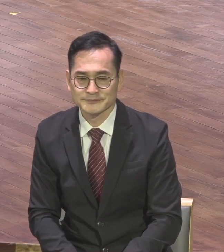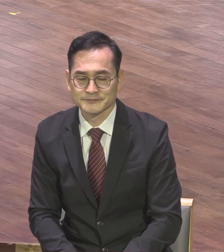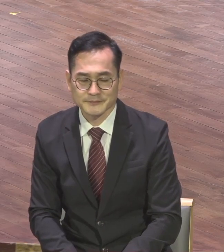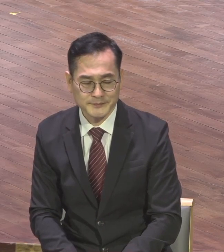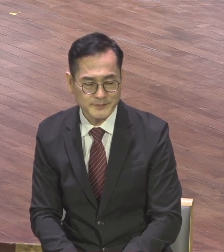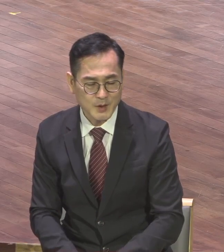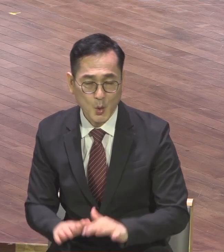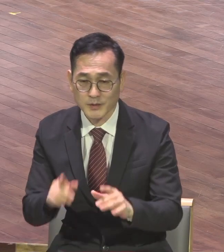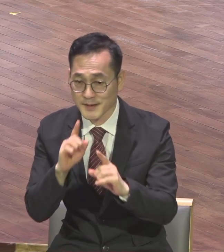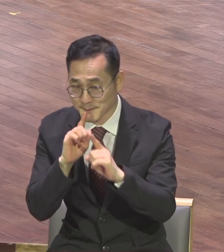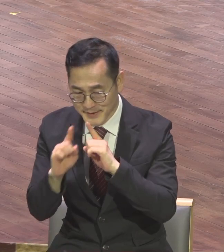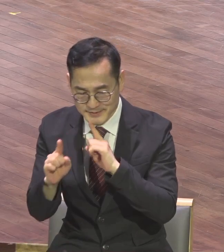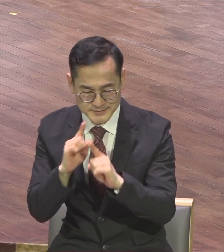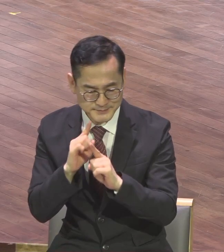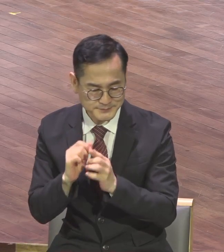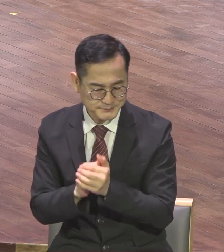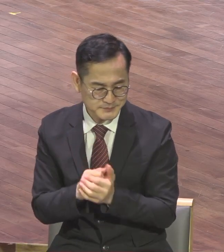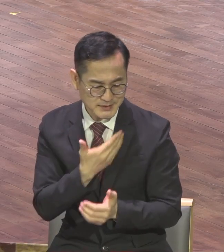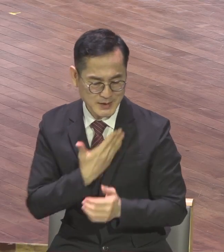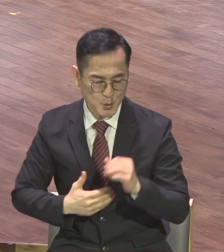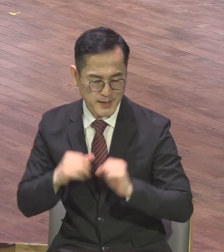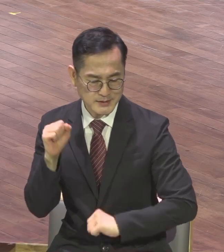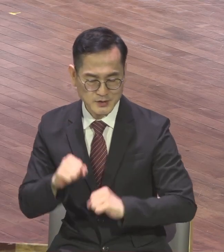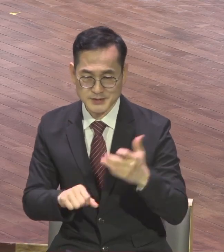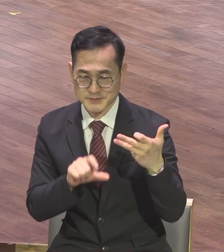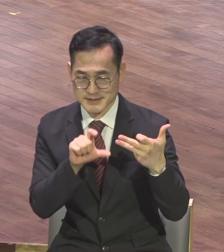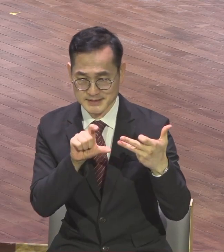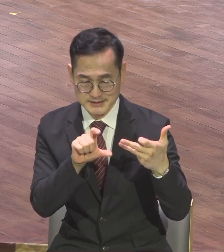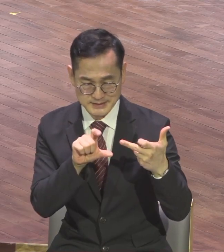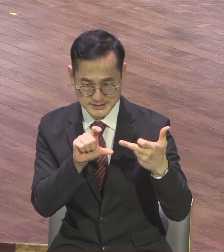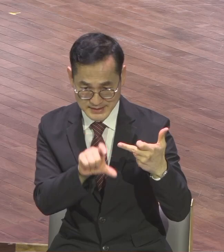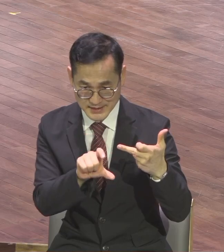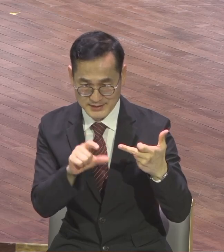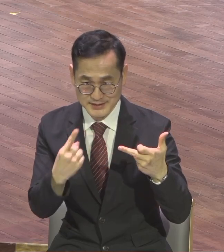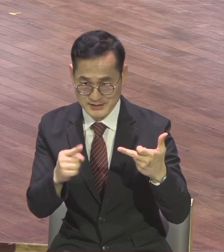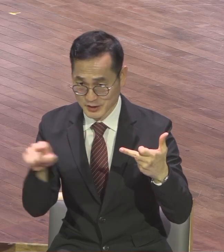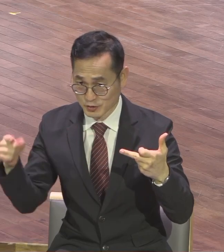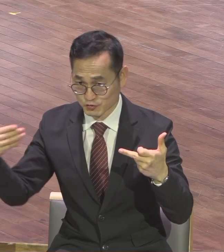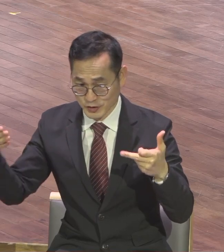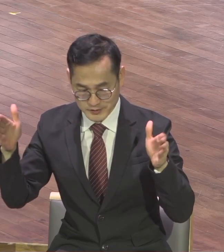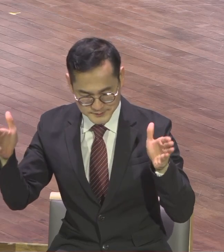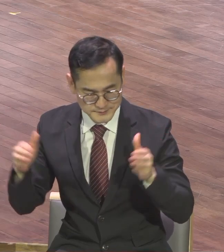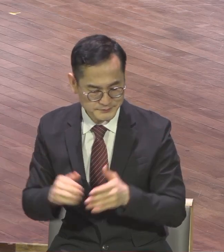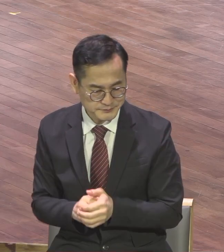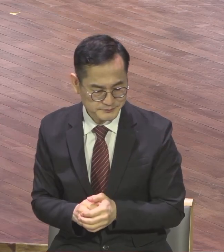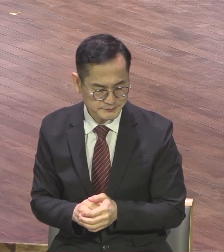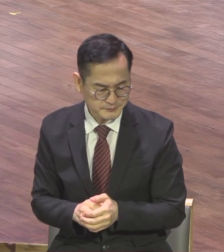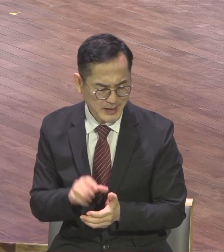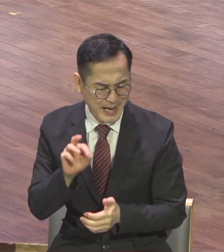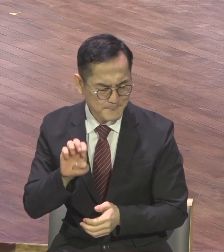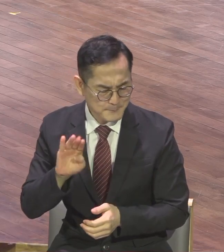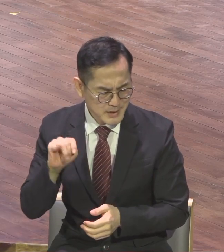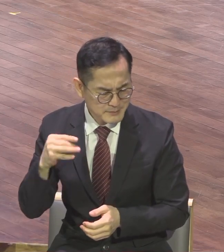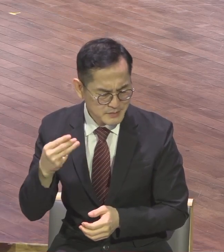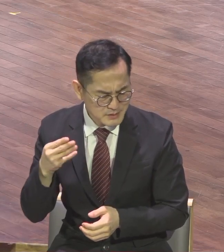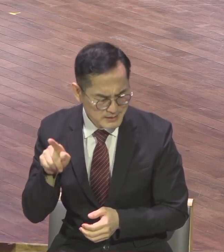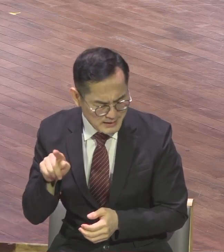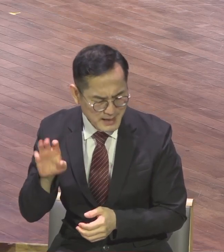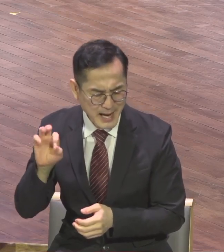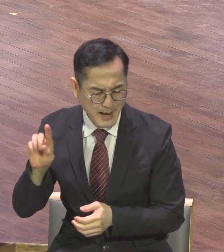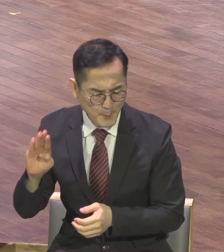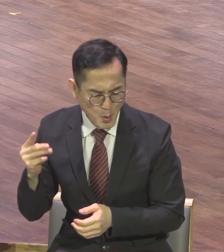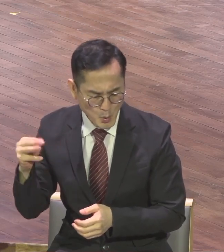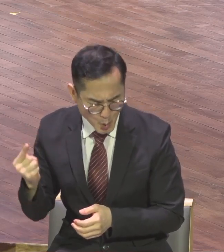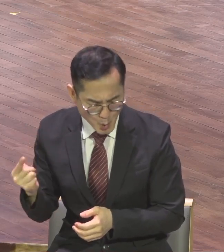오늘 은혜 받고 성취될 하나님의 말씀은 사도행전 17장 1절에서 9절 말씀입니다. 그들이 암비볼리와 아볼로니아로